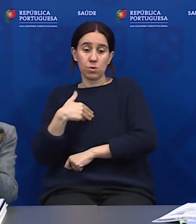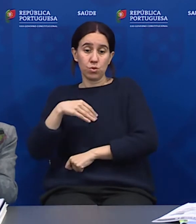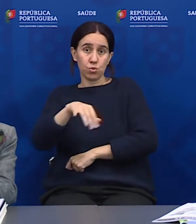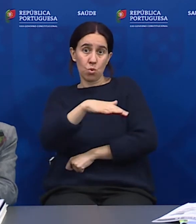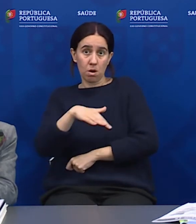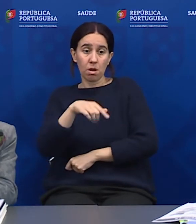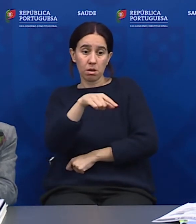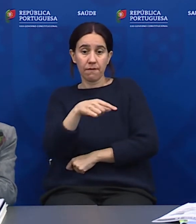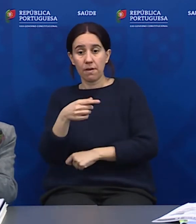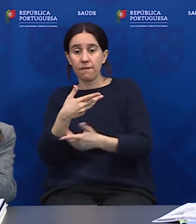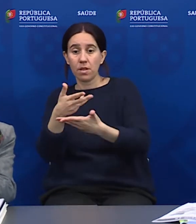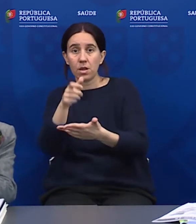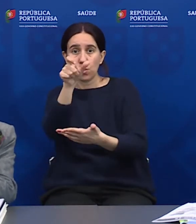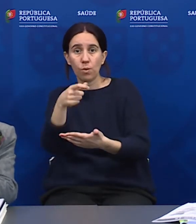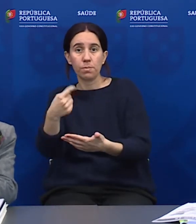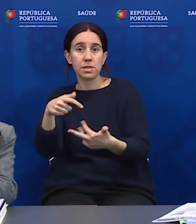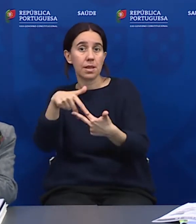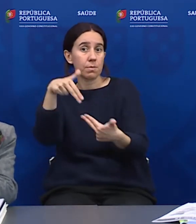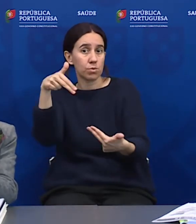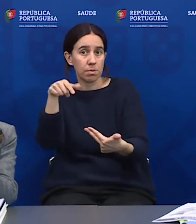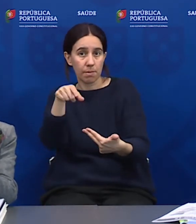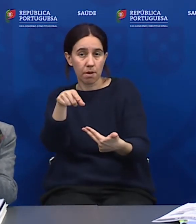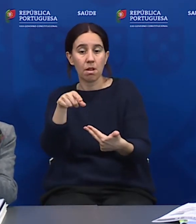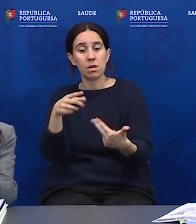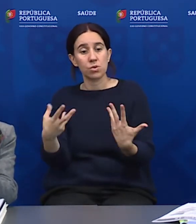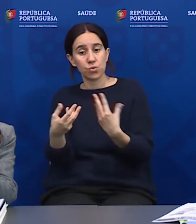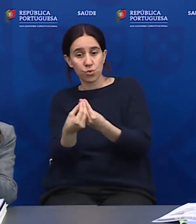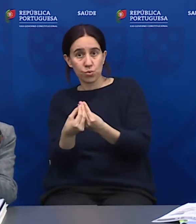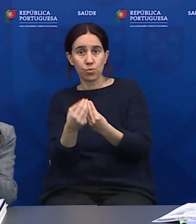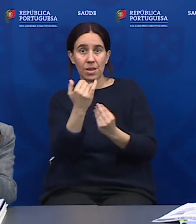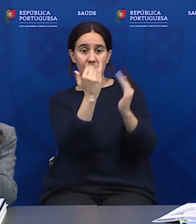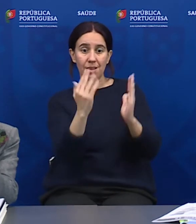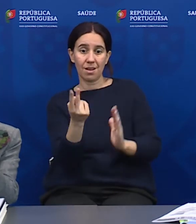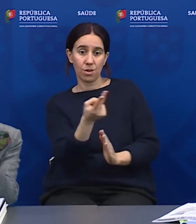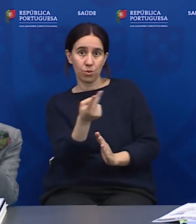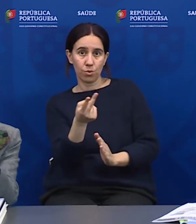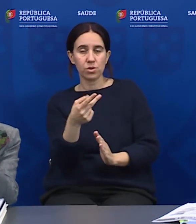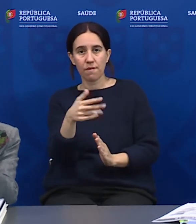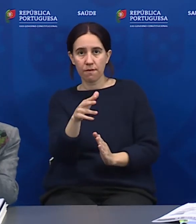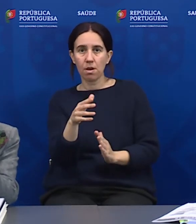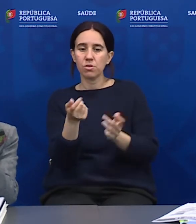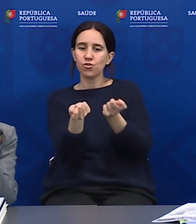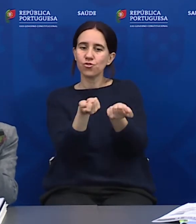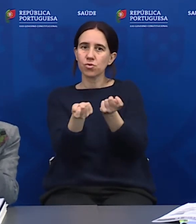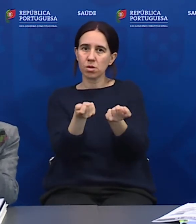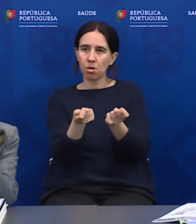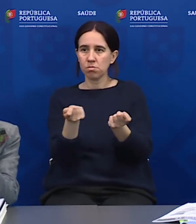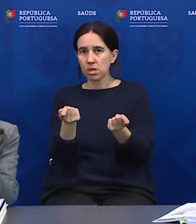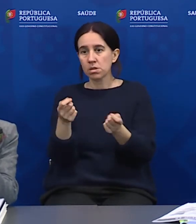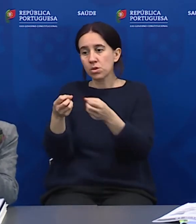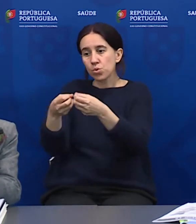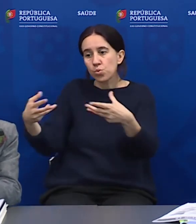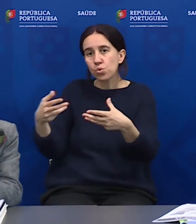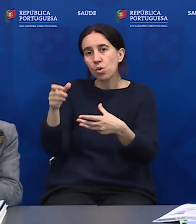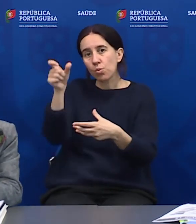que, por sua vez, falará com o presidente da Câmara Municipal, e em conjunto estas duas entidades farão a gestão desse surto ou